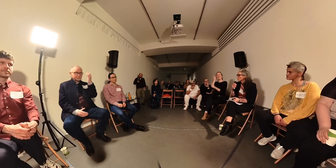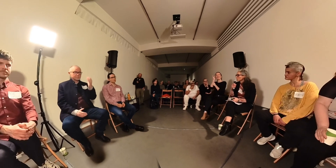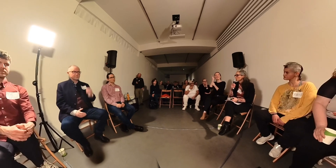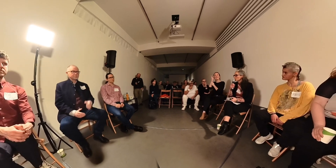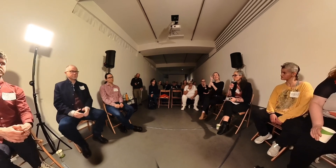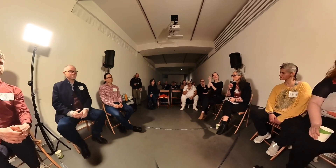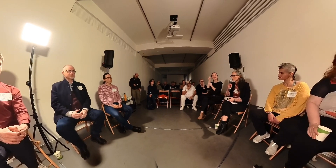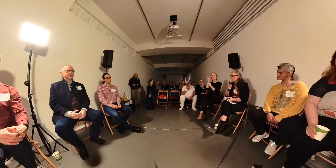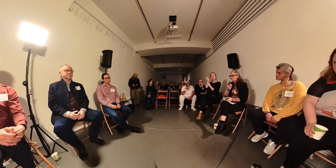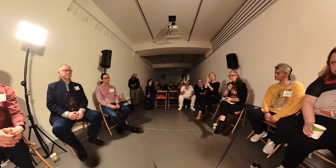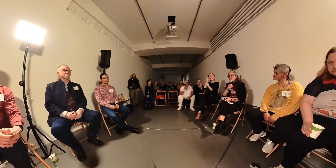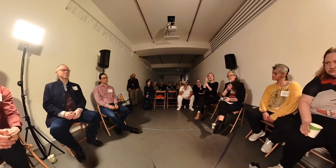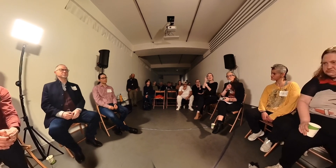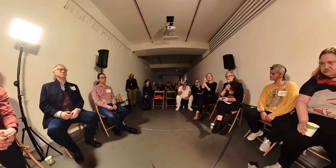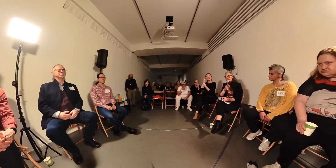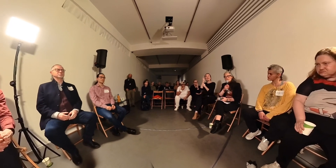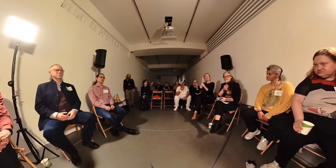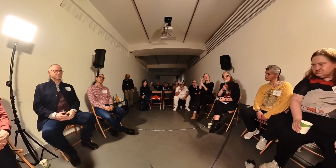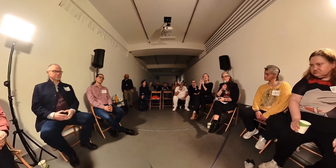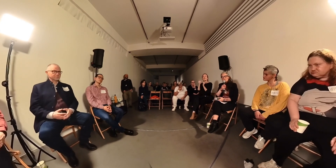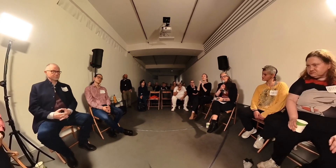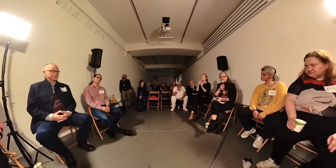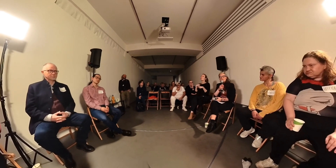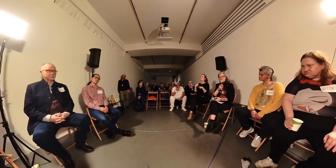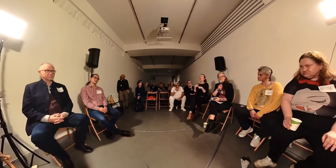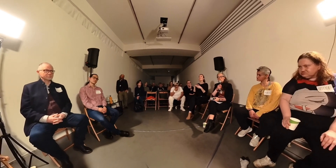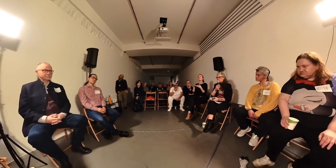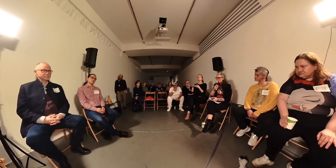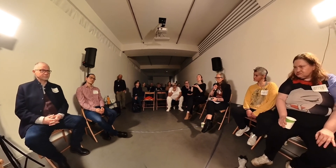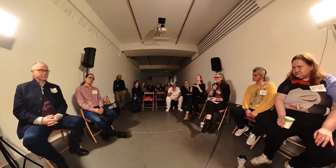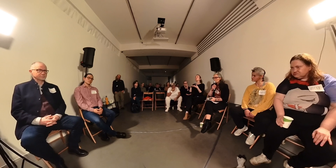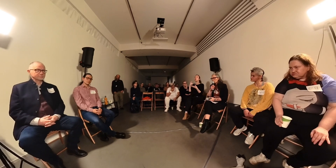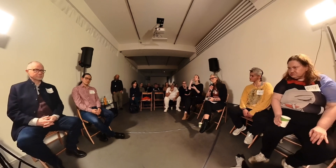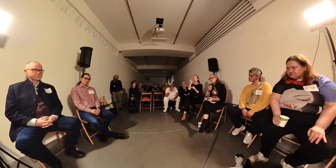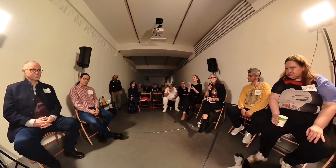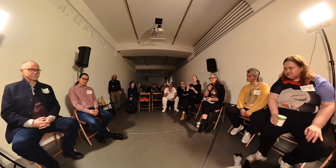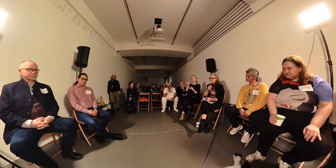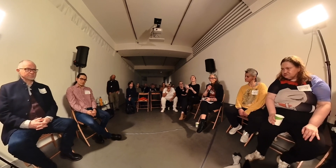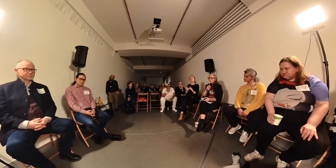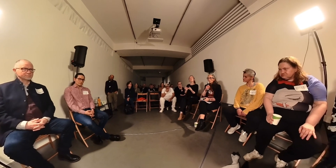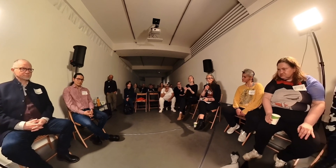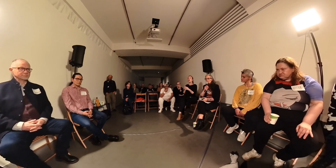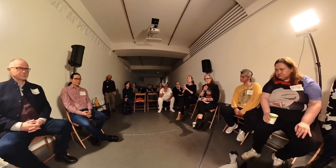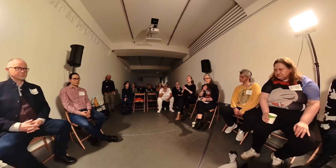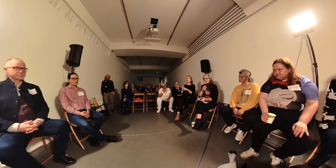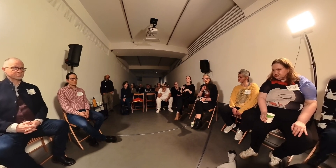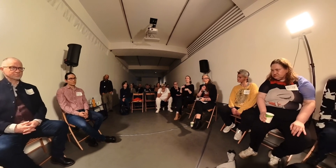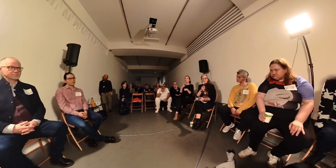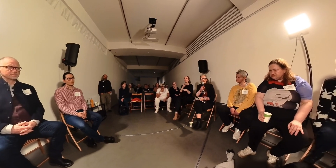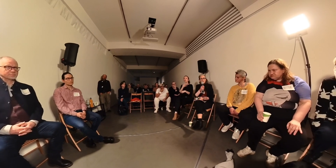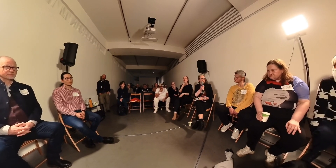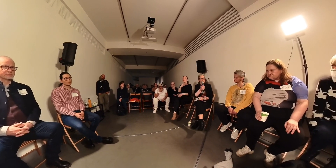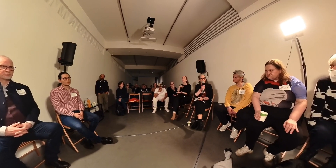problémů, když chceme mluvit o té sociální nespravedlnosti, tak vlastně jako přesně ty termíny znevýhodněné skupiny a tak